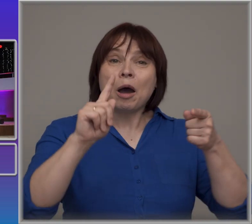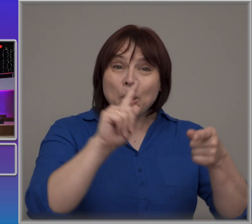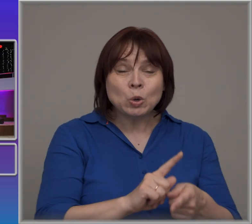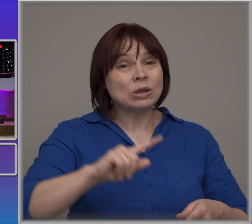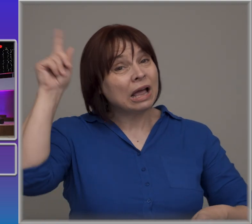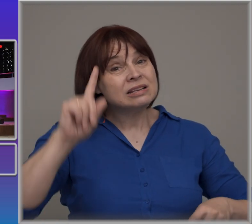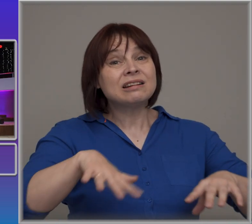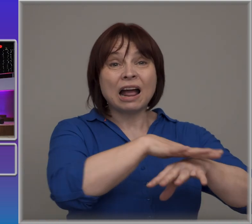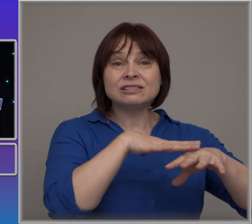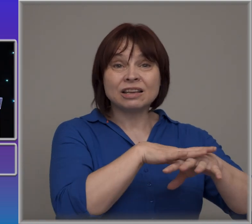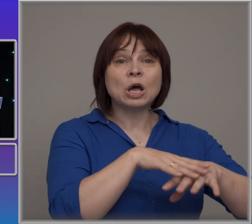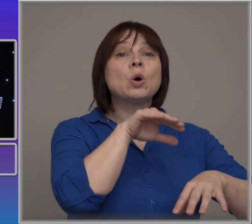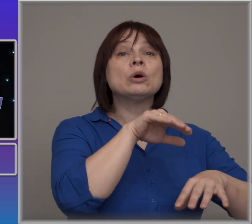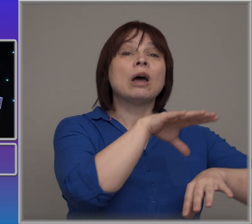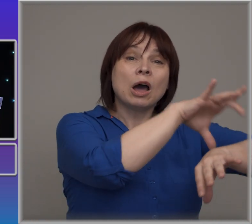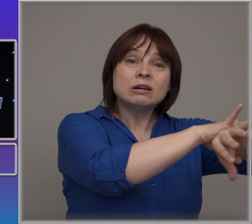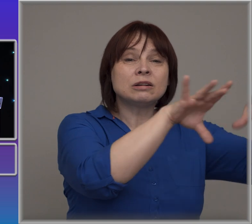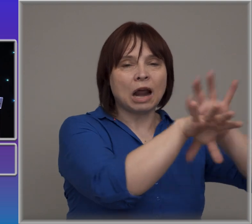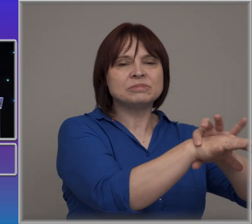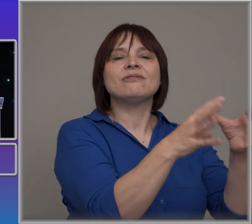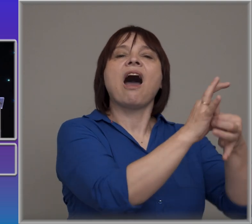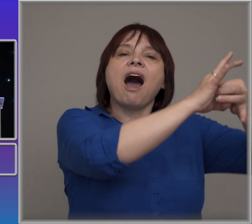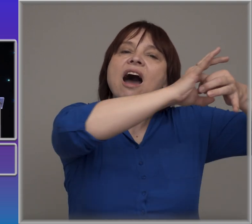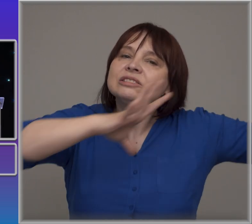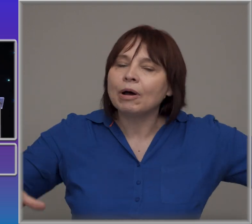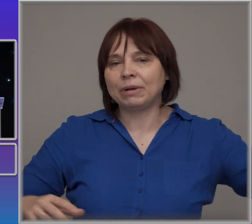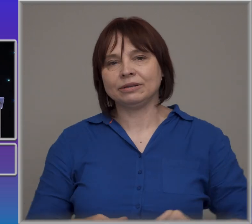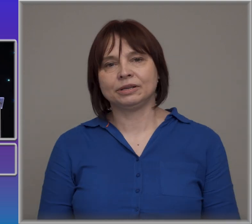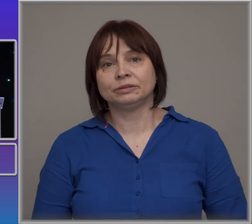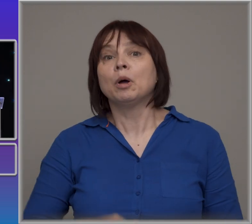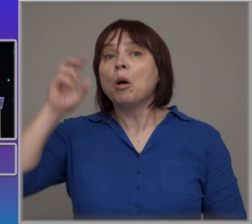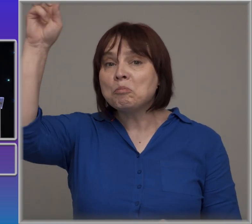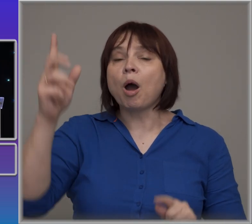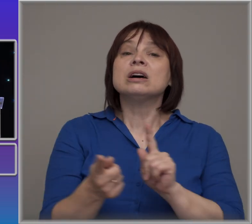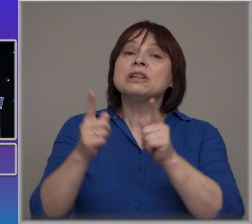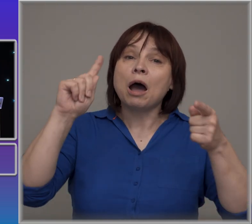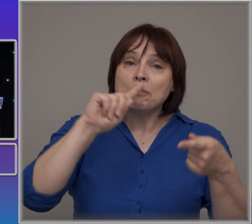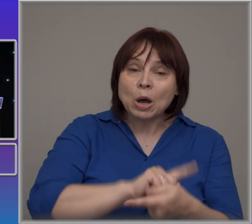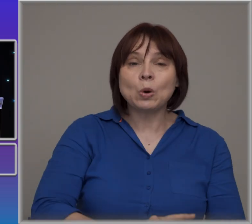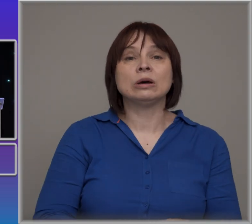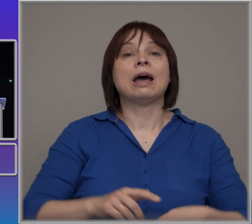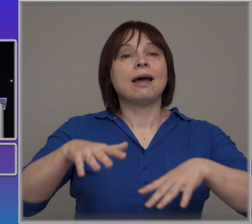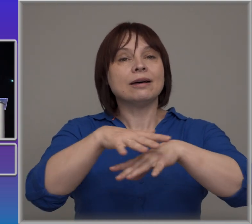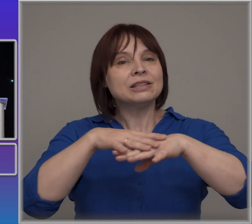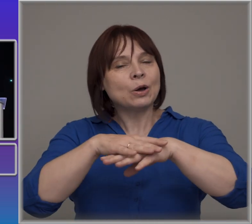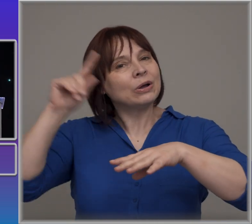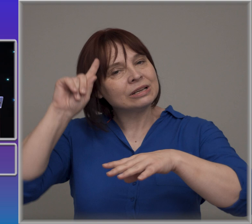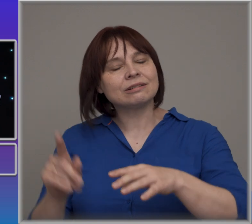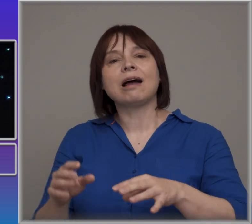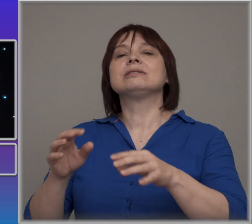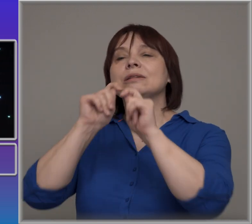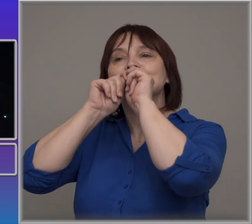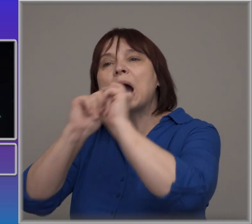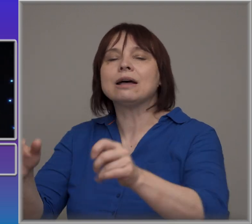трудиться, работать. Это не библейское мышление, братья и сестры. И когда мы смотрим на историю церкви, даже